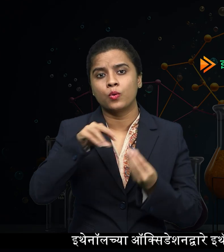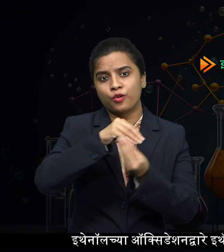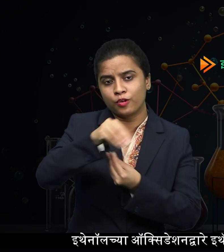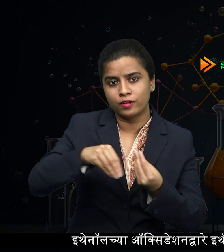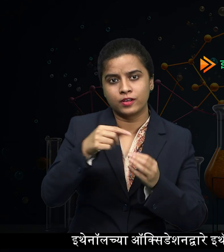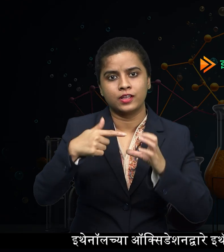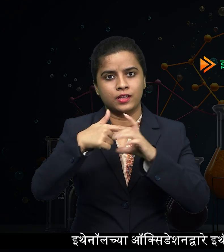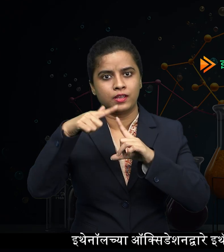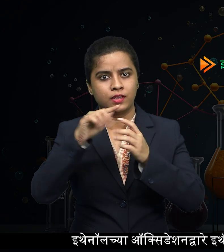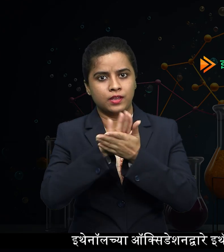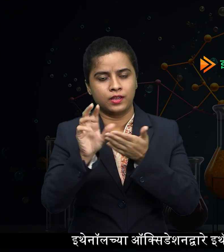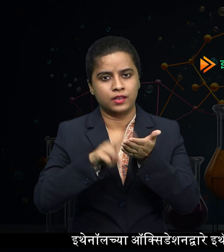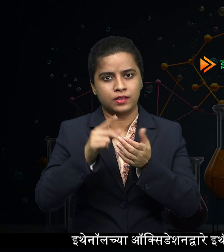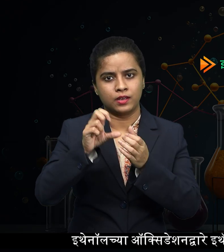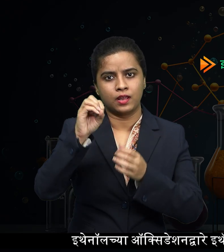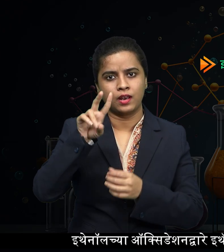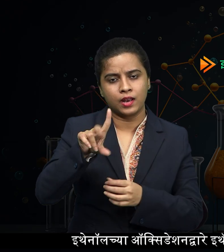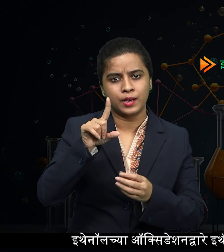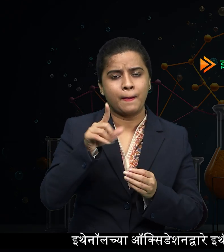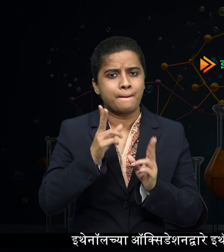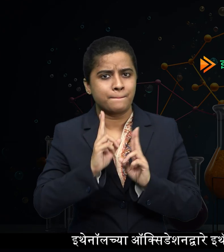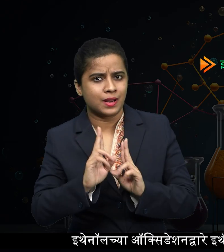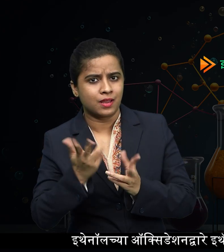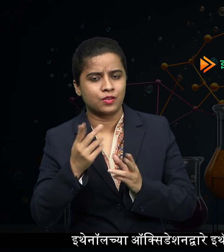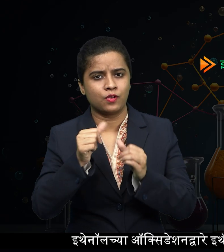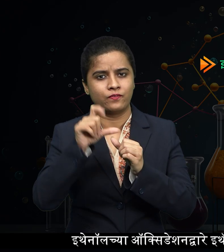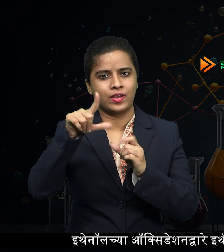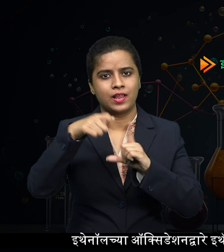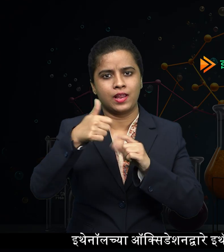ऑक्सिडेशनद्वारे इथेनॉइक ॲसिड मोठ्या प्रमाणावर तयार केले जाते.